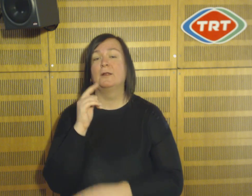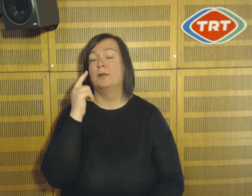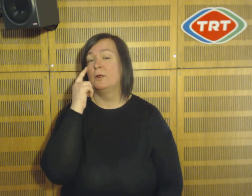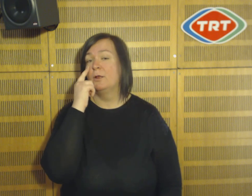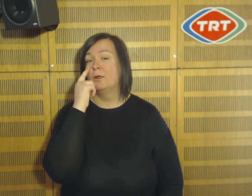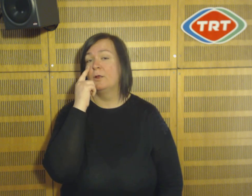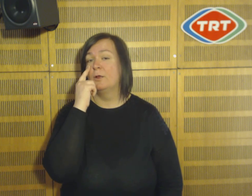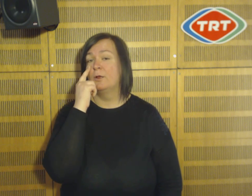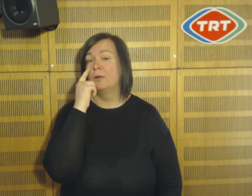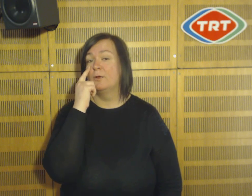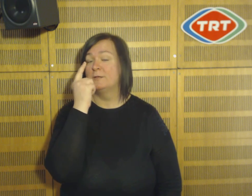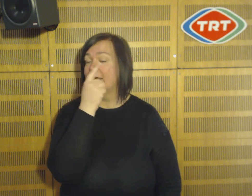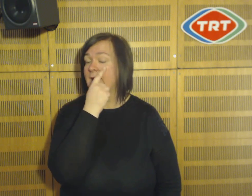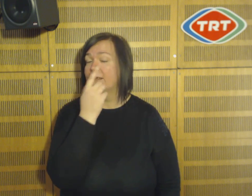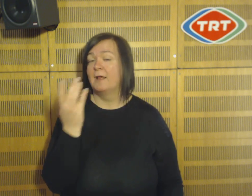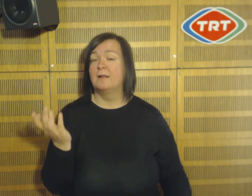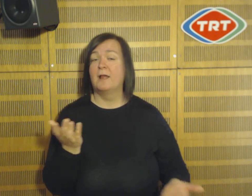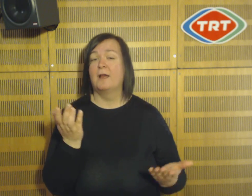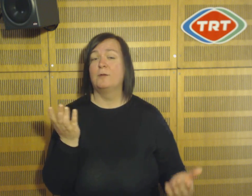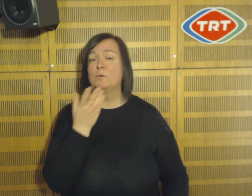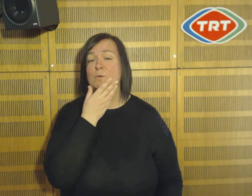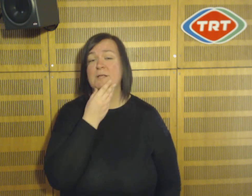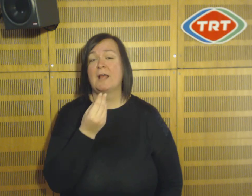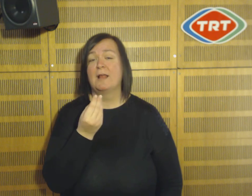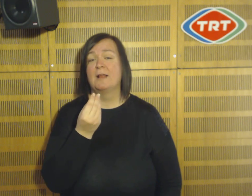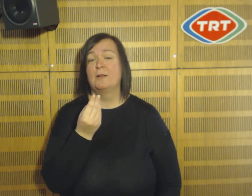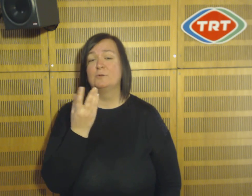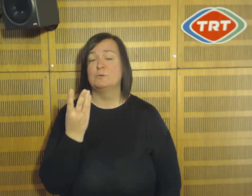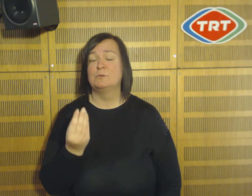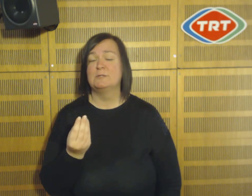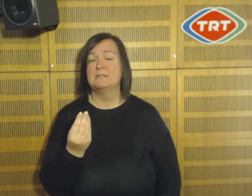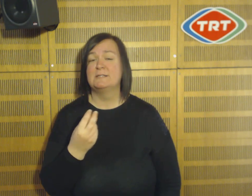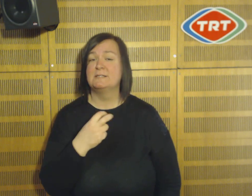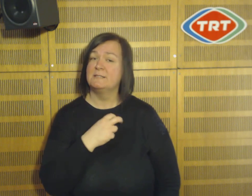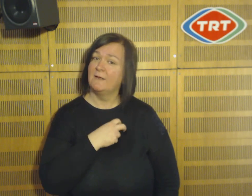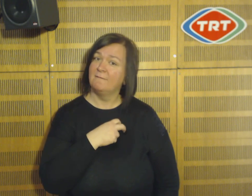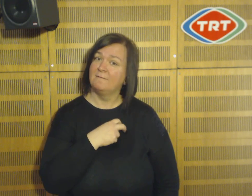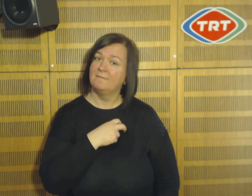yaşamam gözlerin kadar güzel olsun